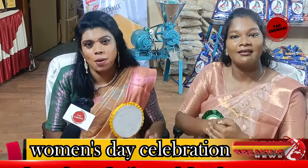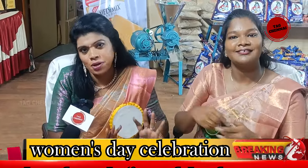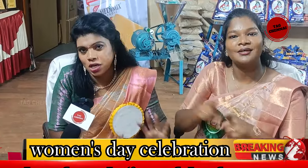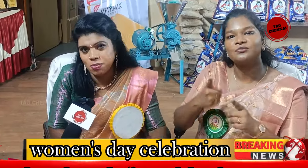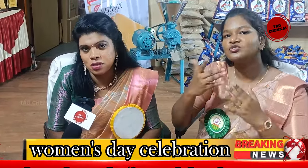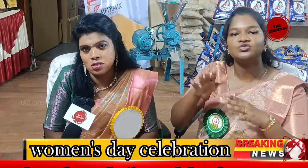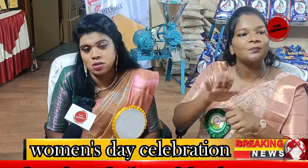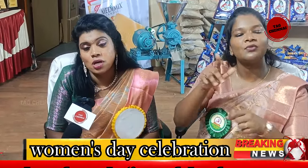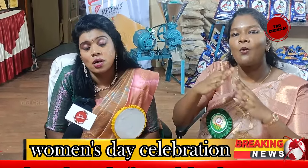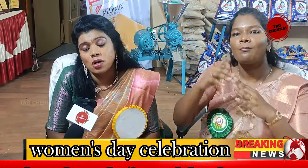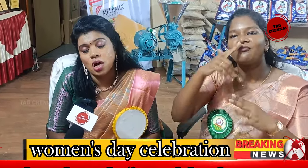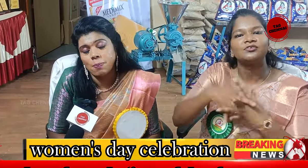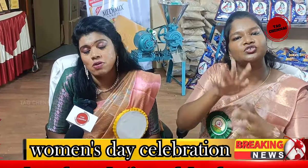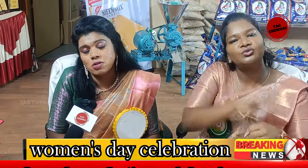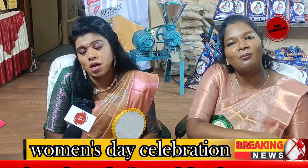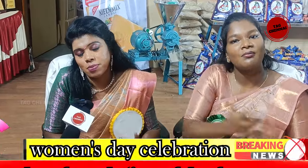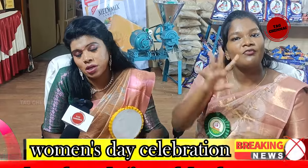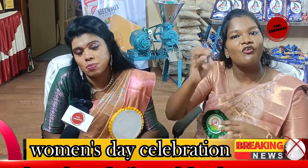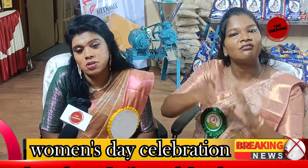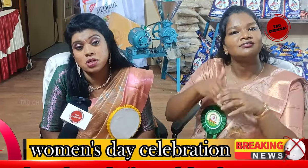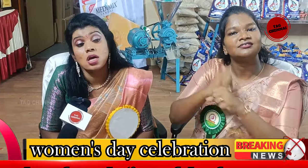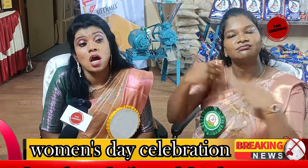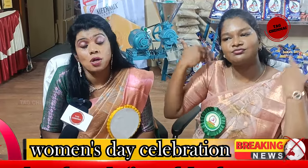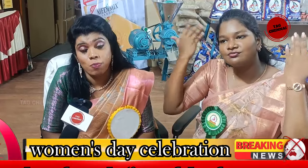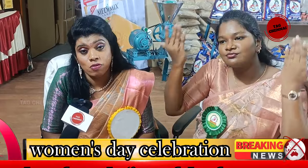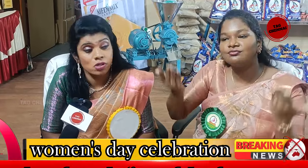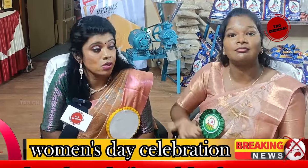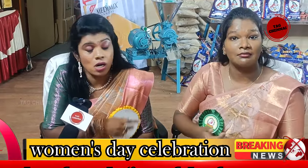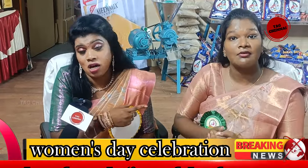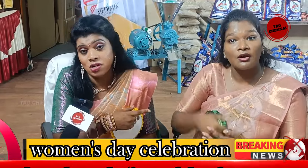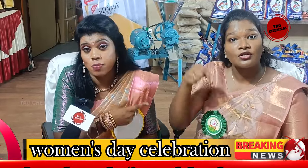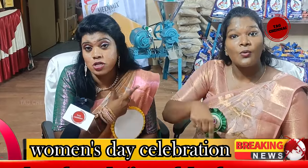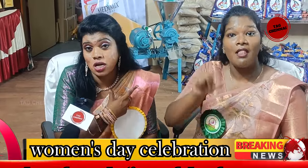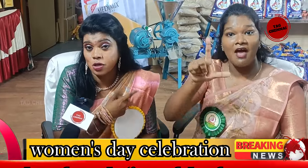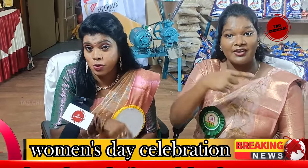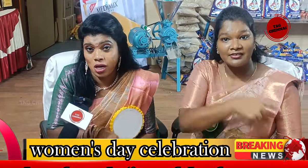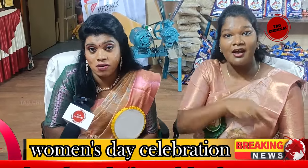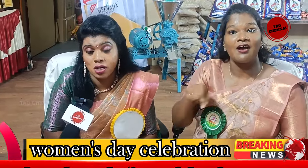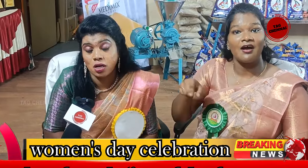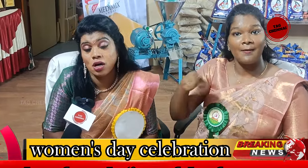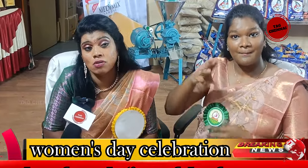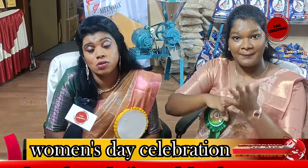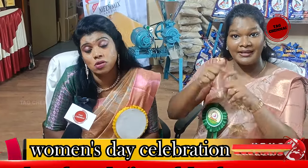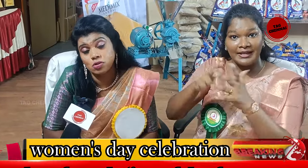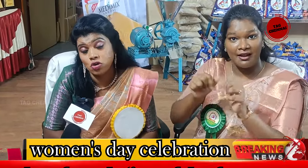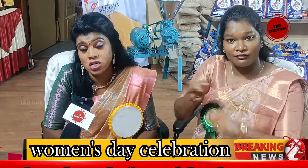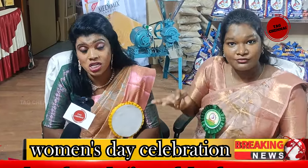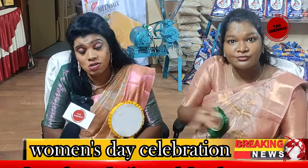அப்படியே கிடப்பில் இருந்துச்சு. 40 வருஷமாக அப்படியே கிடப்பில் இருந்துச்சு. இப்போ வந்து லாவண்யா பொறுத்தவரை இப்போ லாவண்யா இருக்காங்களா அவங்க வந்து டோட்டல் சர்வீஸ் பண்ண